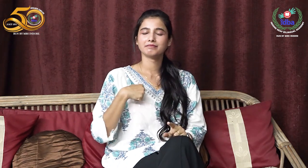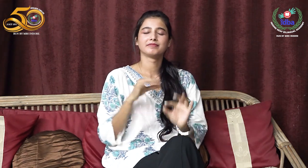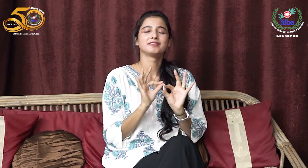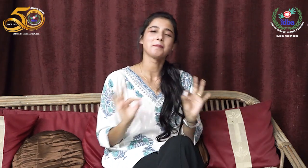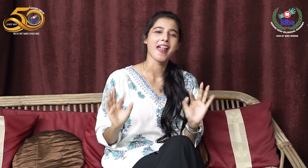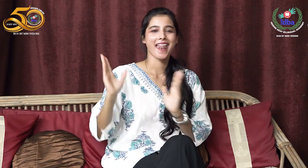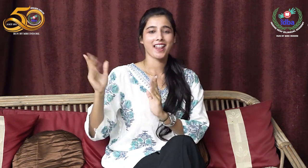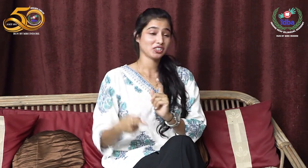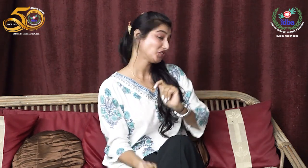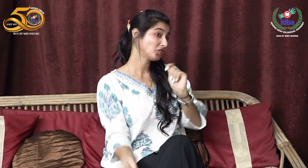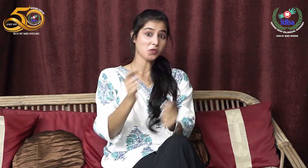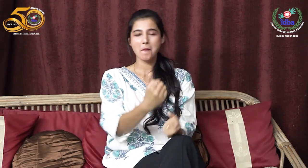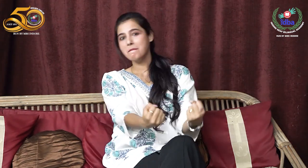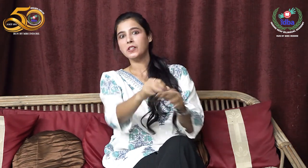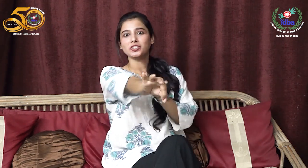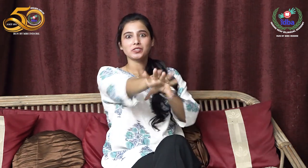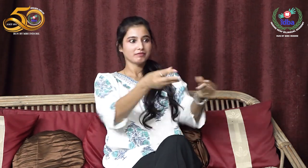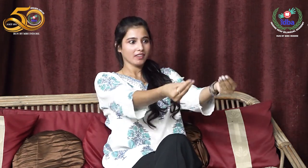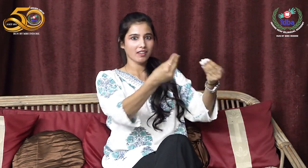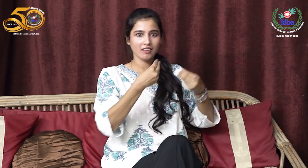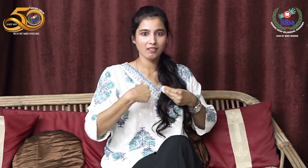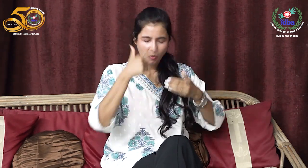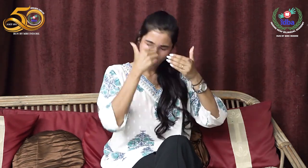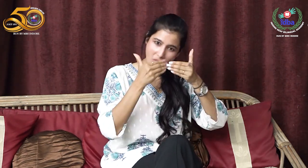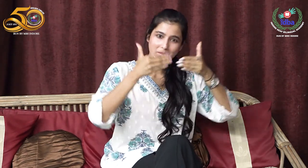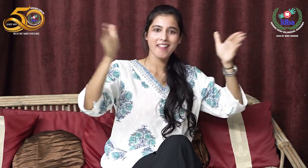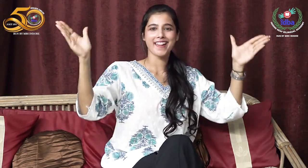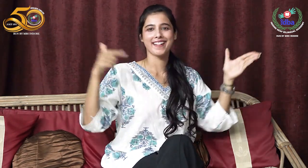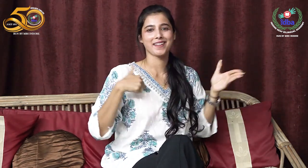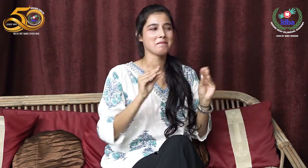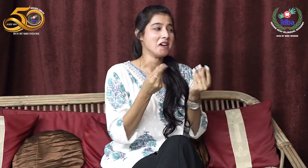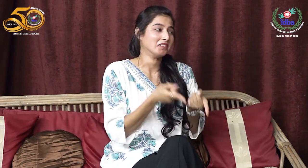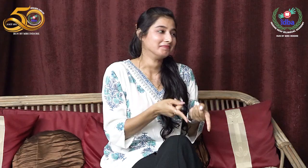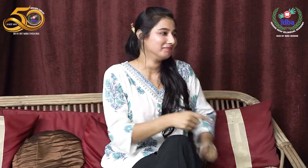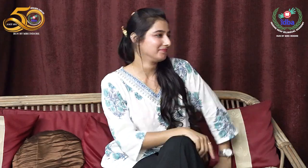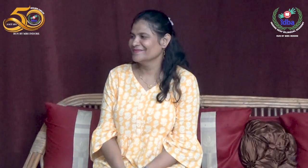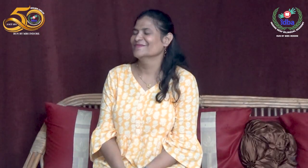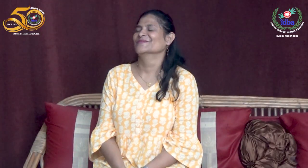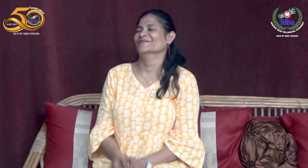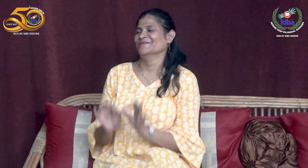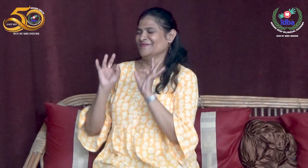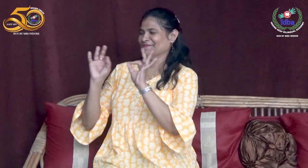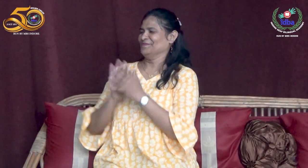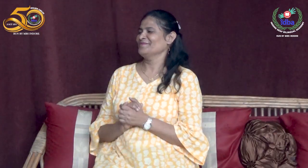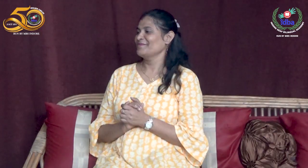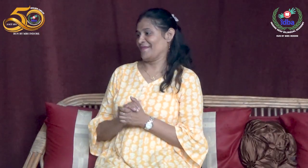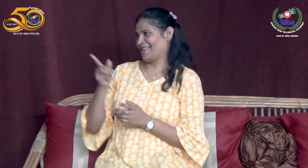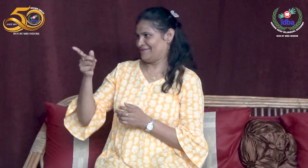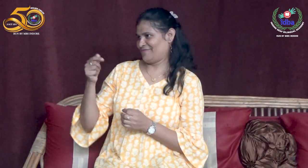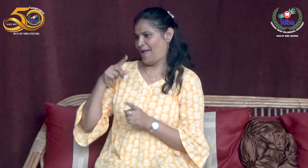अच्छे नहीं थे, और जब मैं इंदौर आई तो मुझे चेंजेस आए, मुझे साइन भी आने लगे मुझे, और बहुत अच्छा लगा मुझे इंदौर आके। तो मुझे लगता